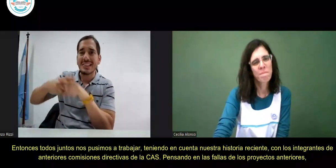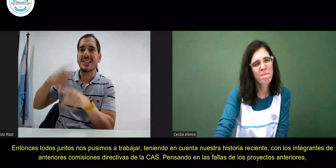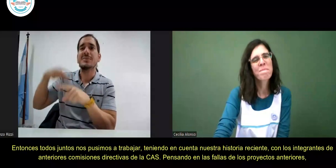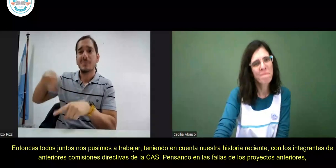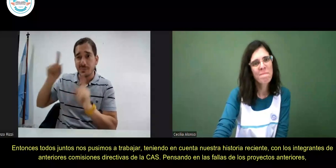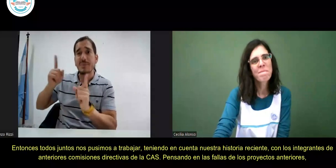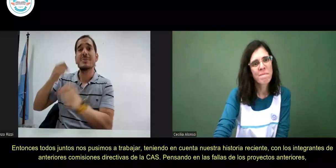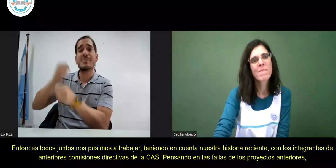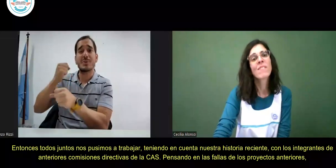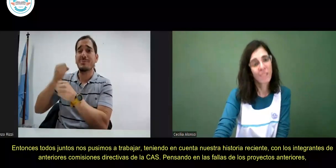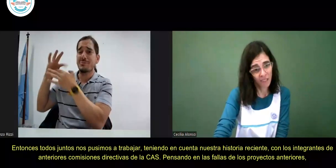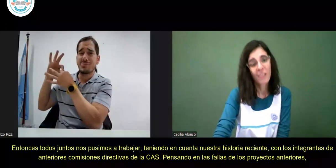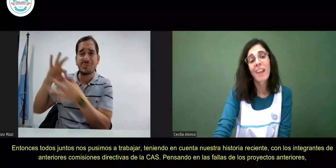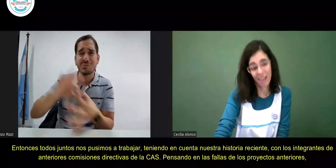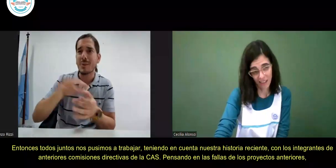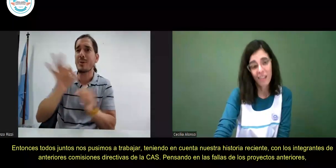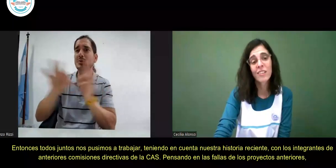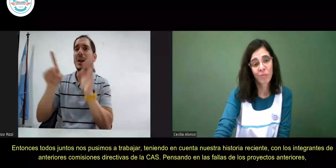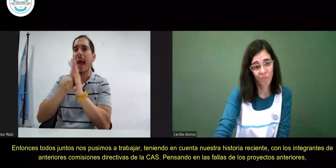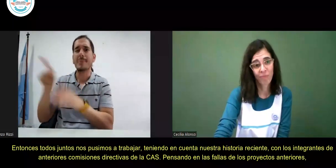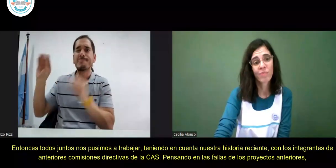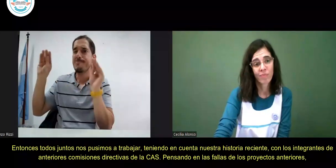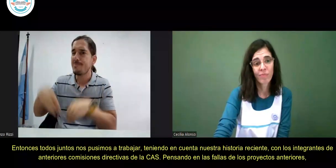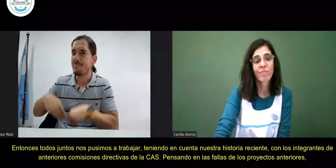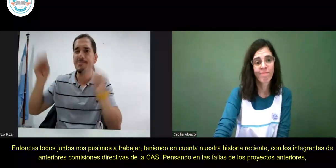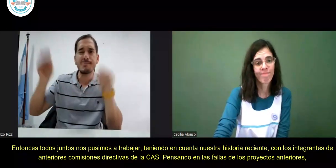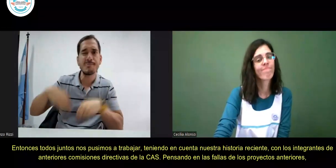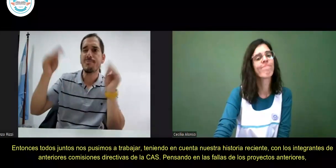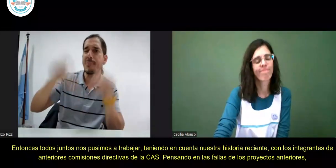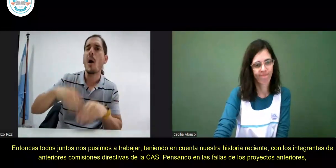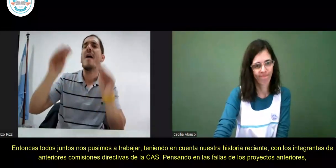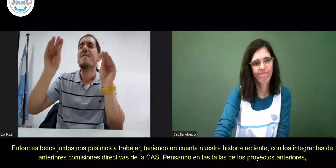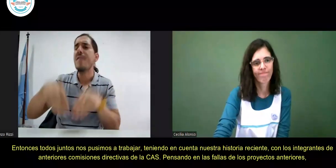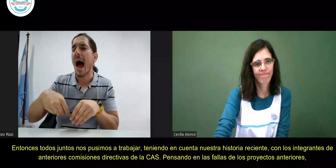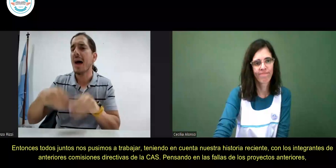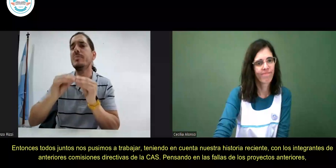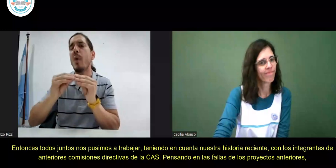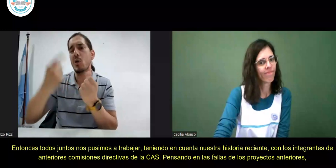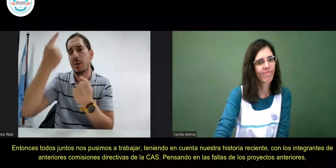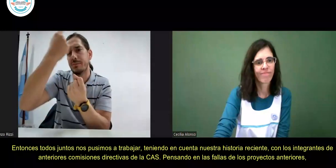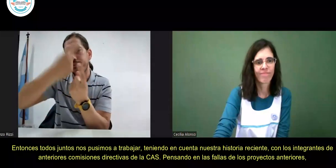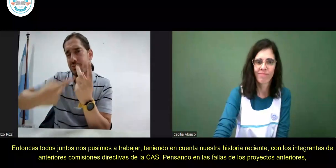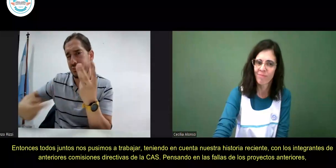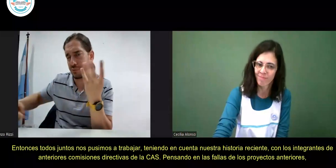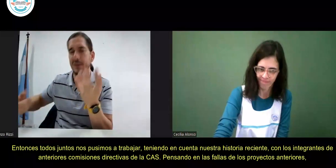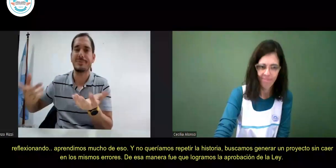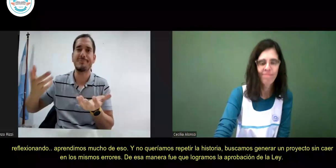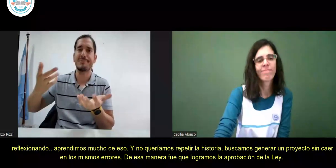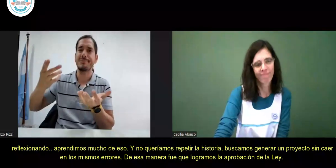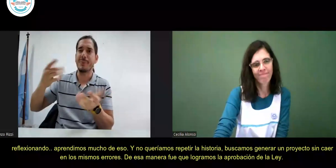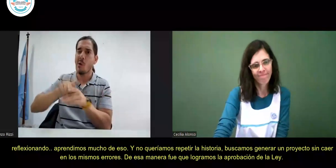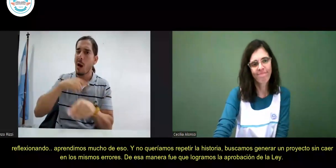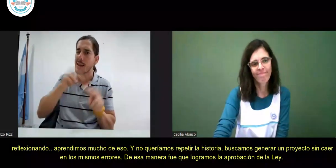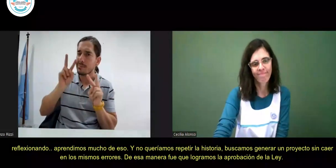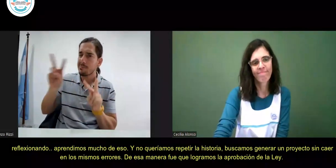a trabajar teniendo en cuenta nuestra historia reciente con los integrantes de anteriores comisiones directivas de la CAS, pensando en las fallas